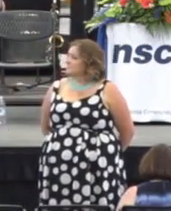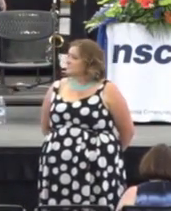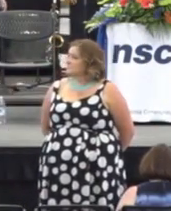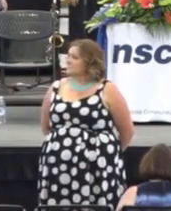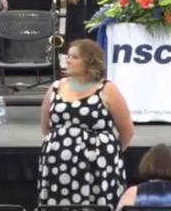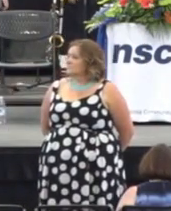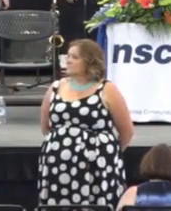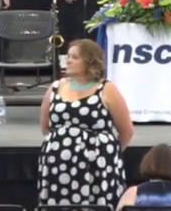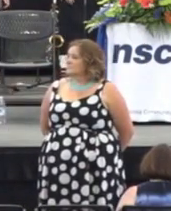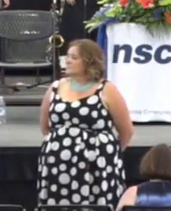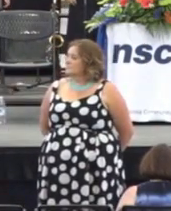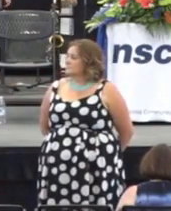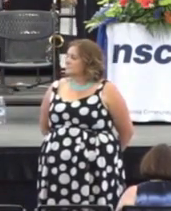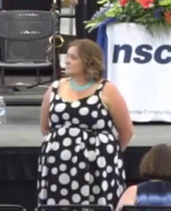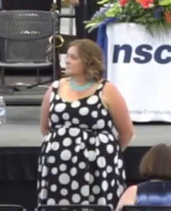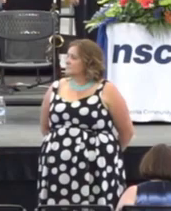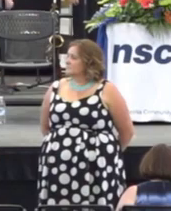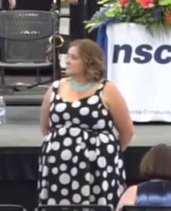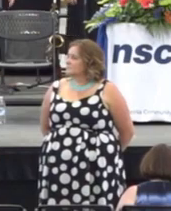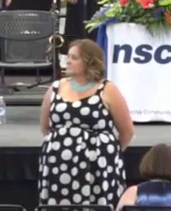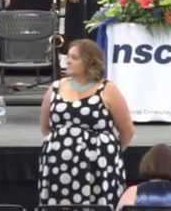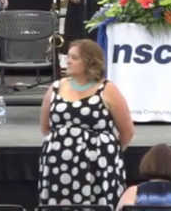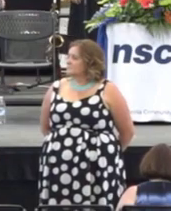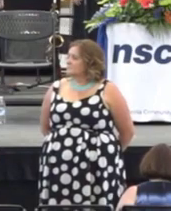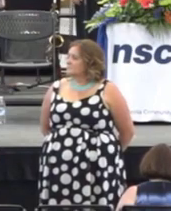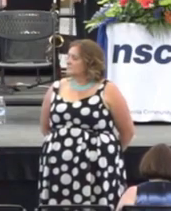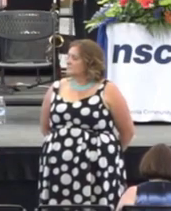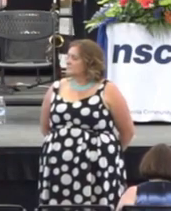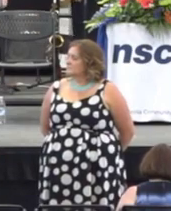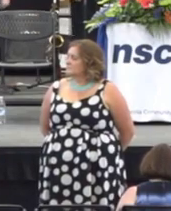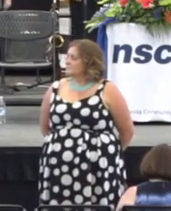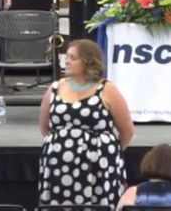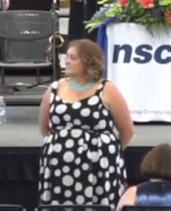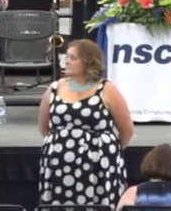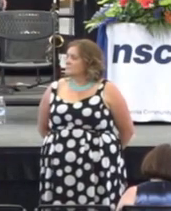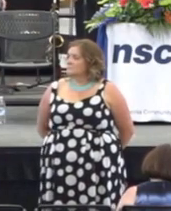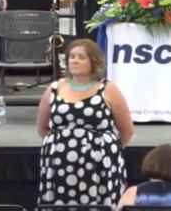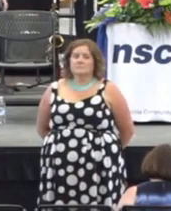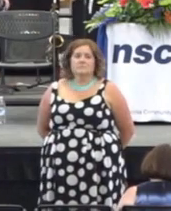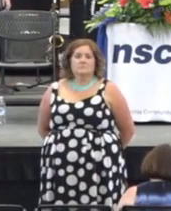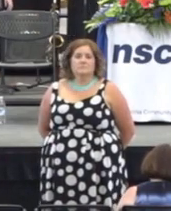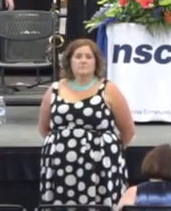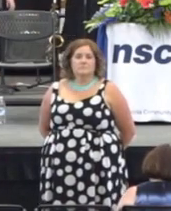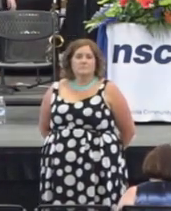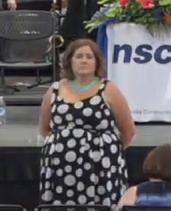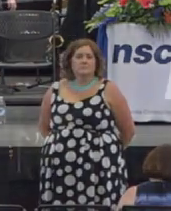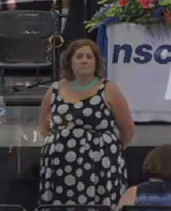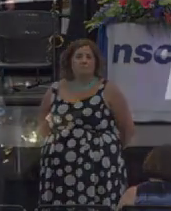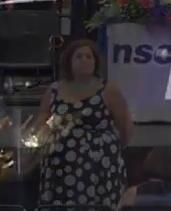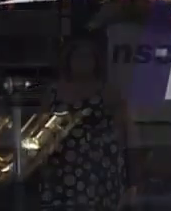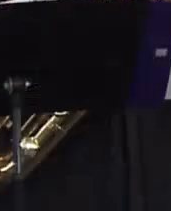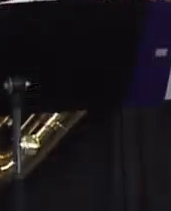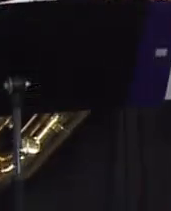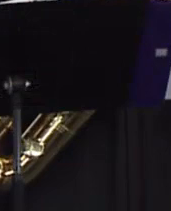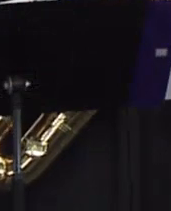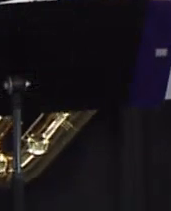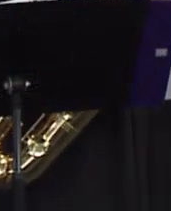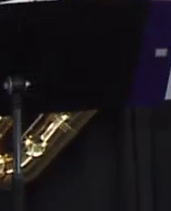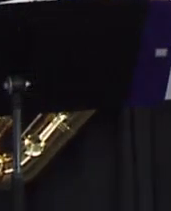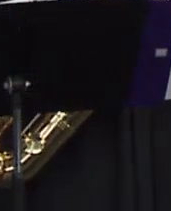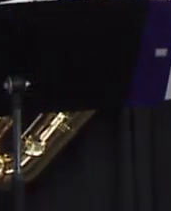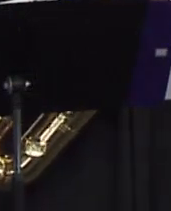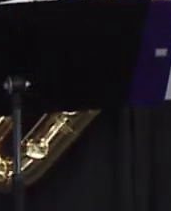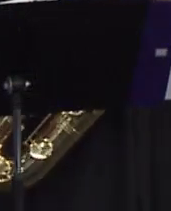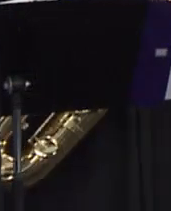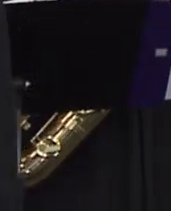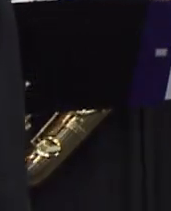te ha querido. Te voy a dar ahí, ahí, ahí donde te gusta más. Te voy a